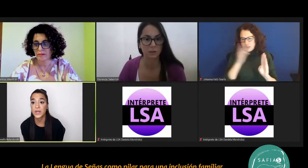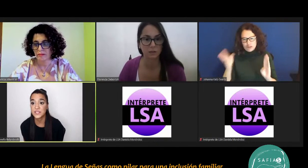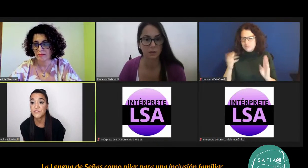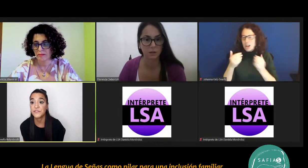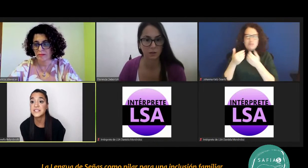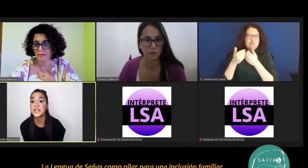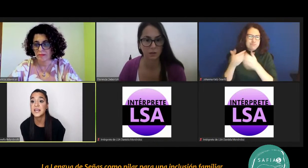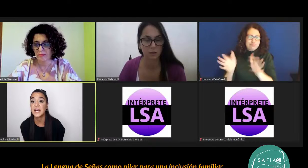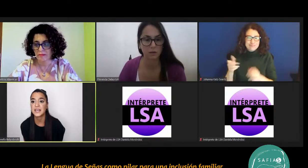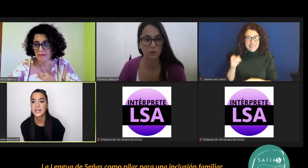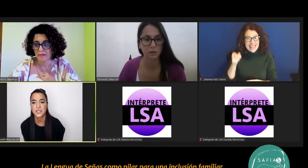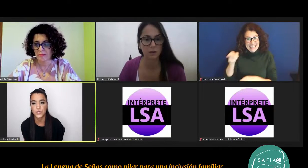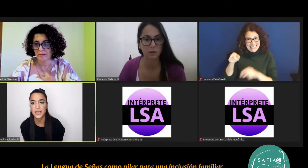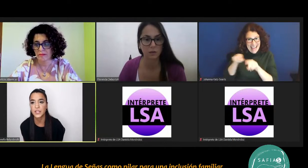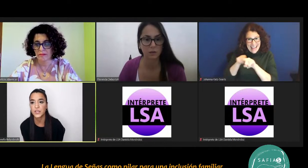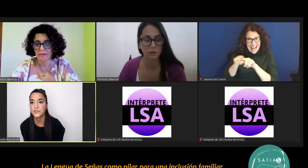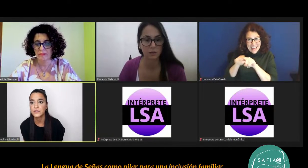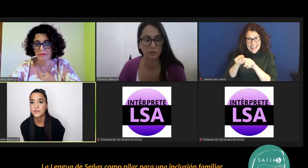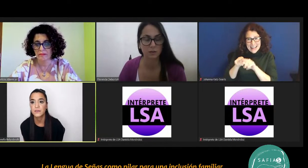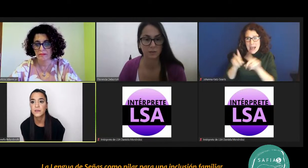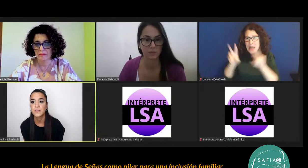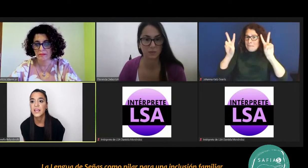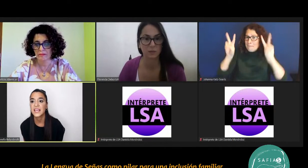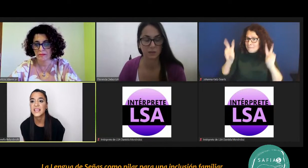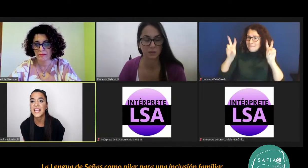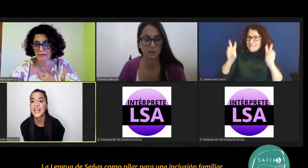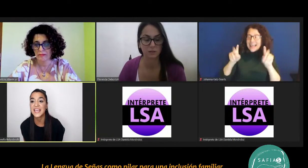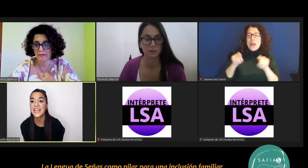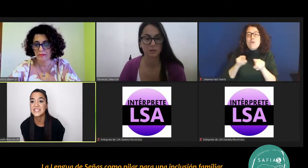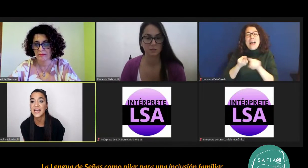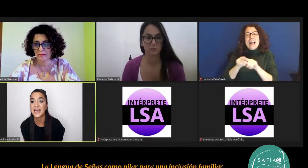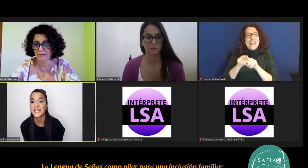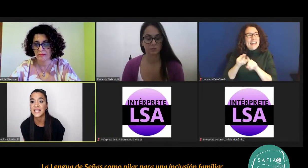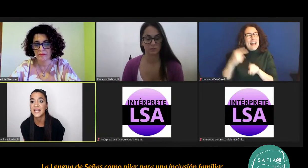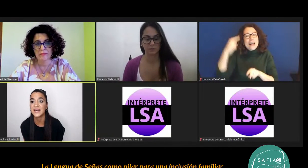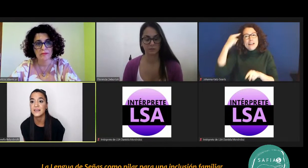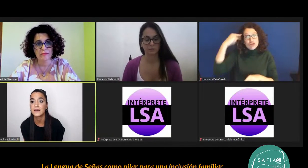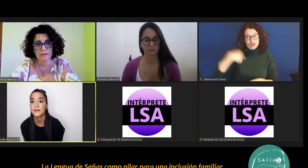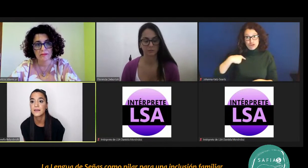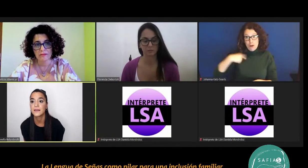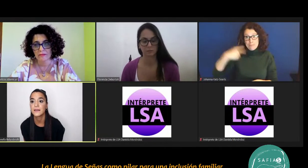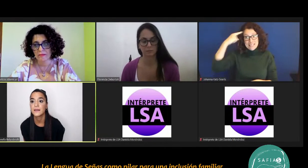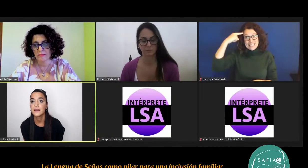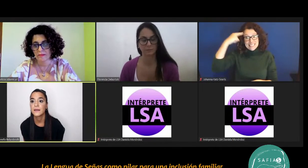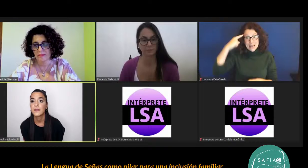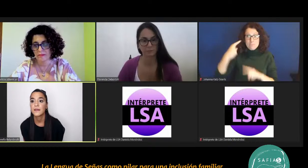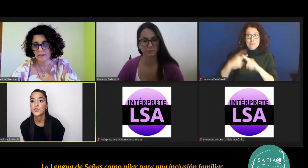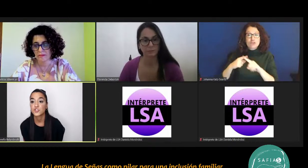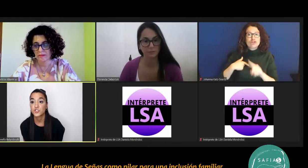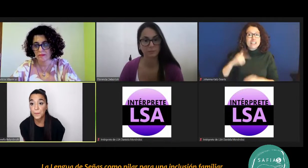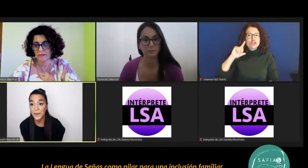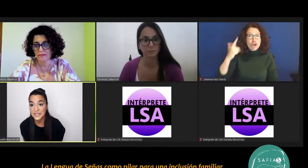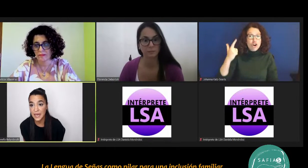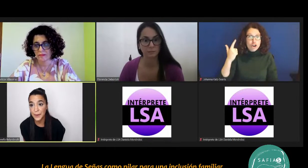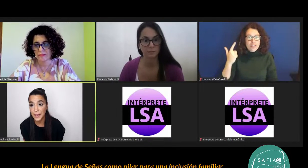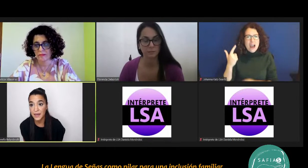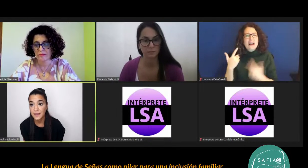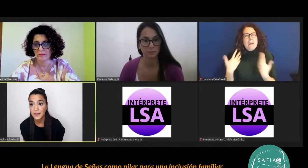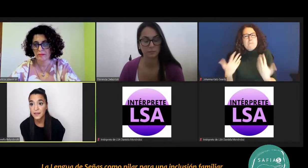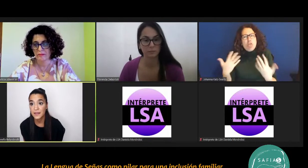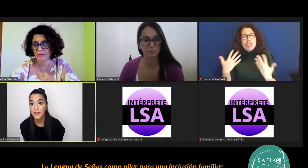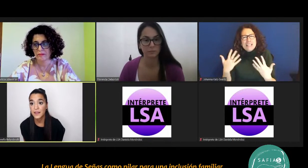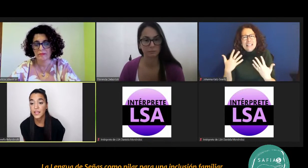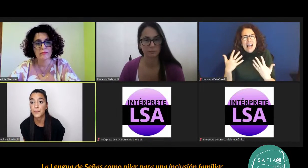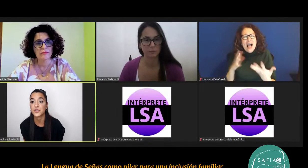Estudié Educación Física casi 2 años, y ahí esa carrera, yo